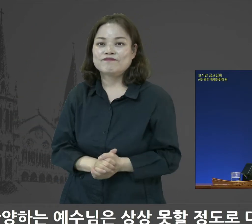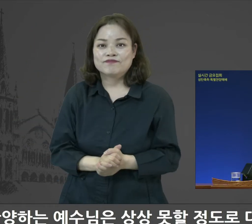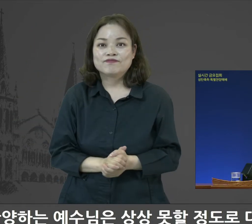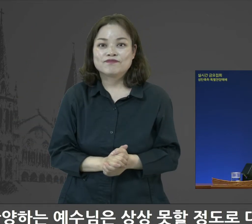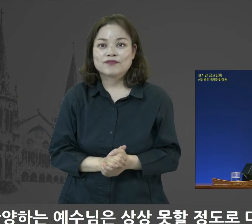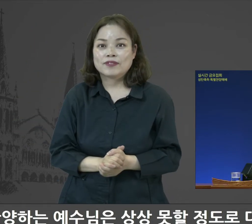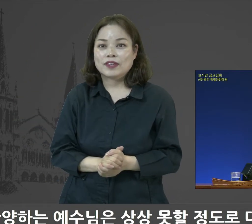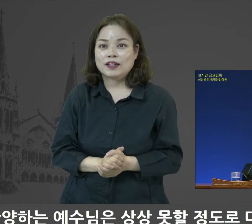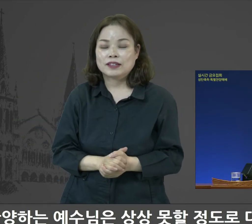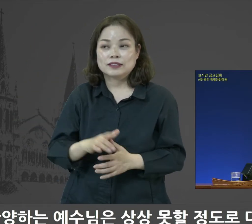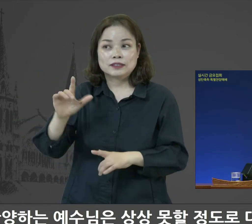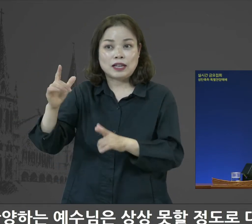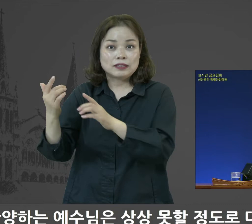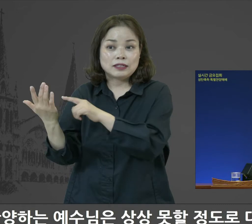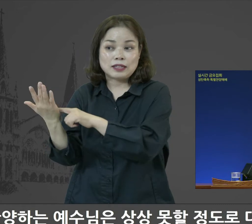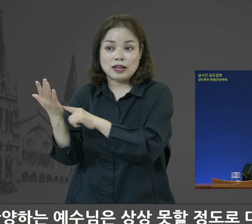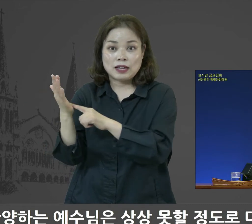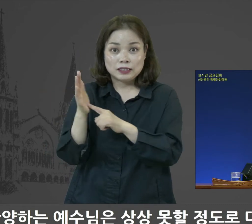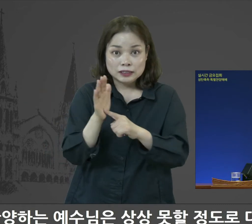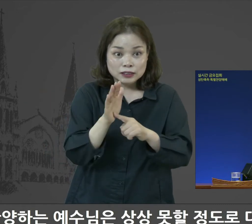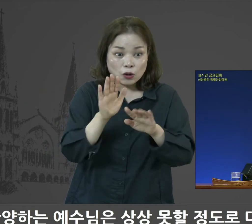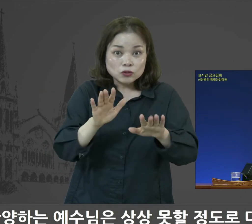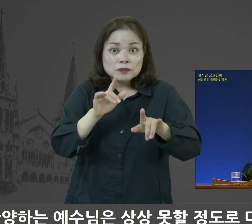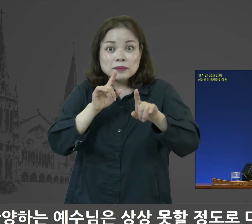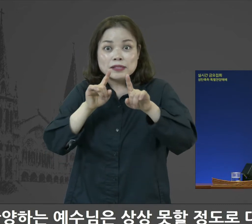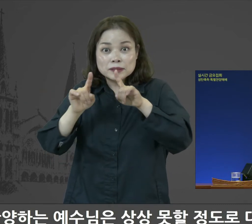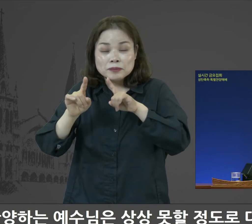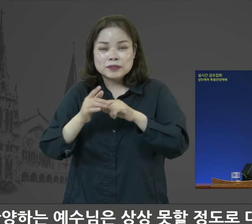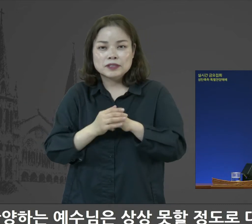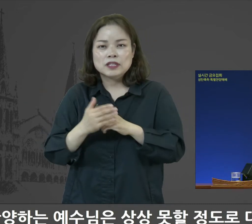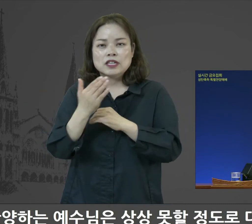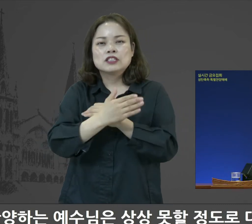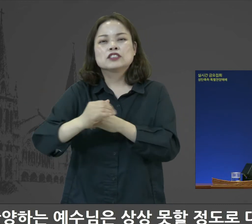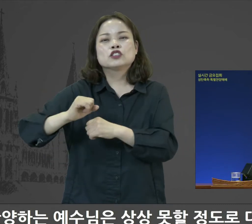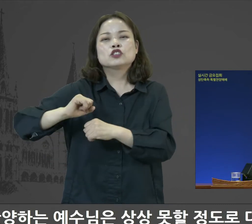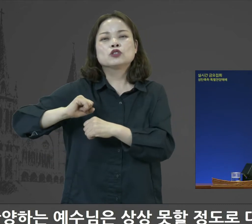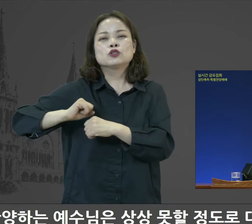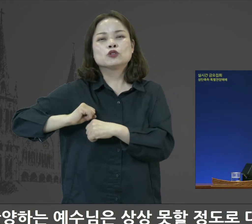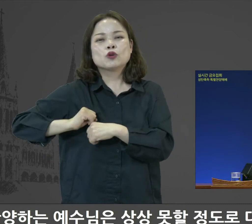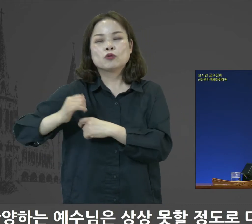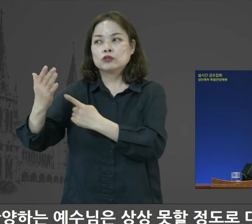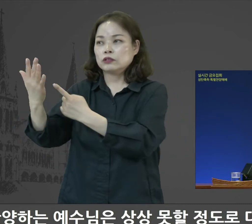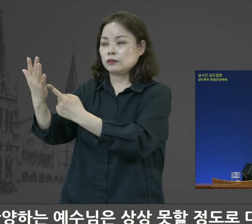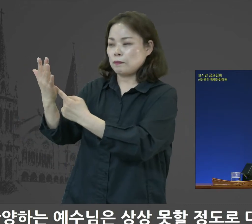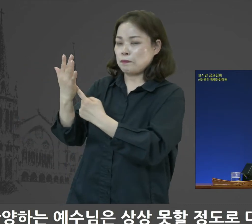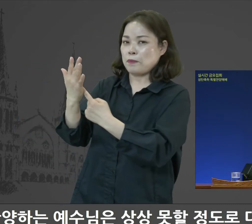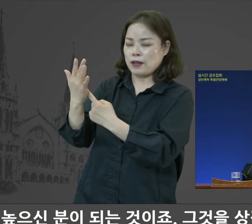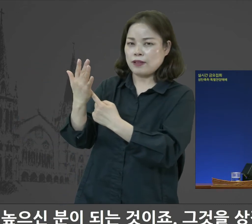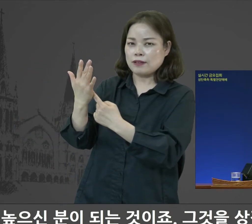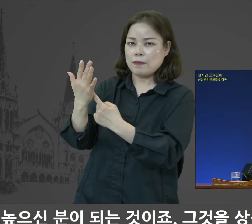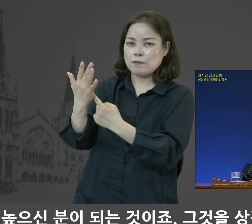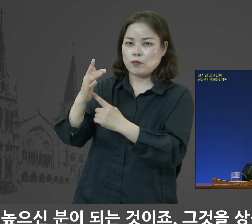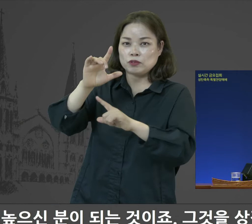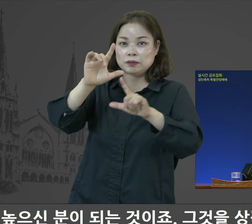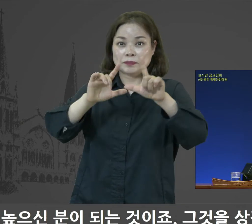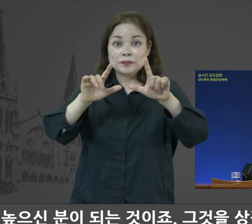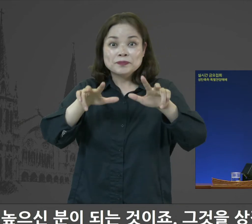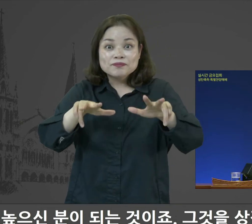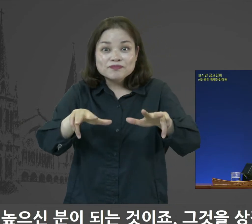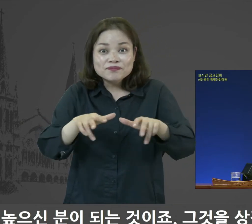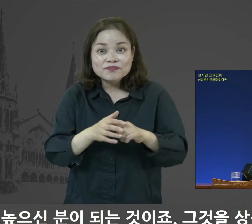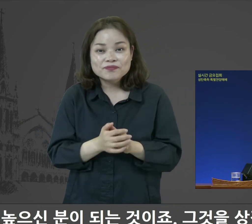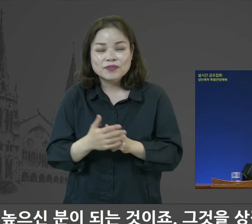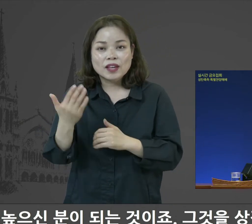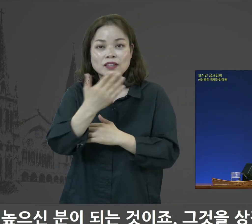그것을 상징해주는 오늘 말씀이 오늘 천군이 나타난 모습입니다. 자, 이제